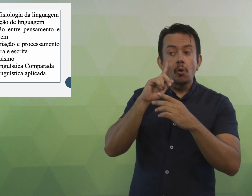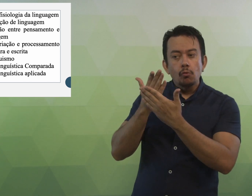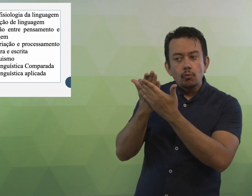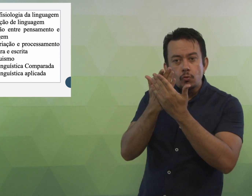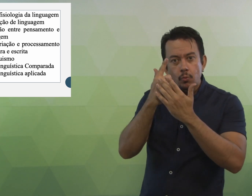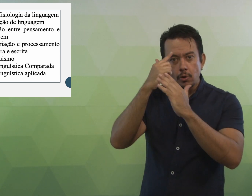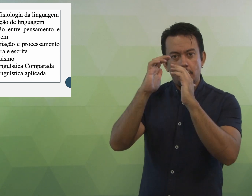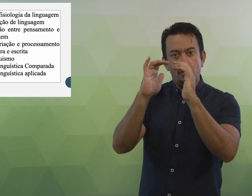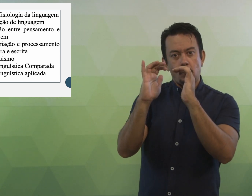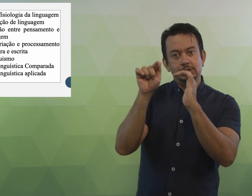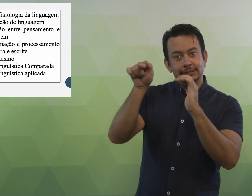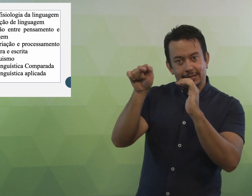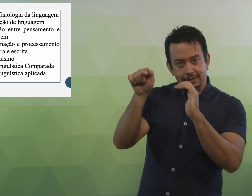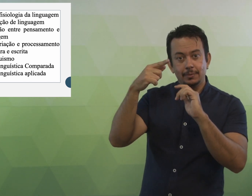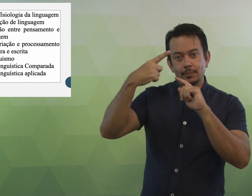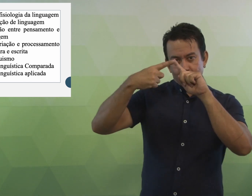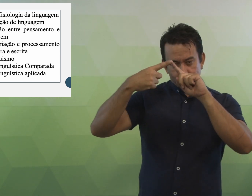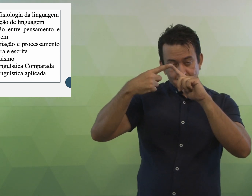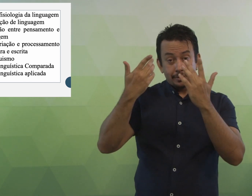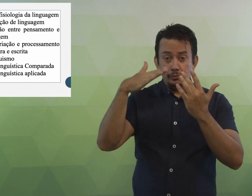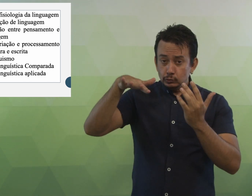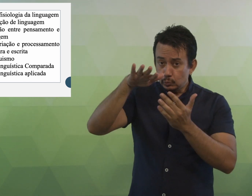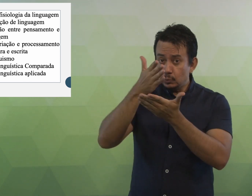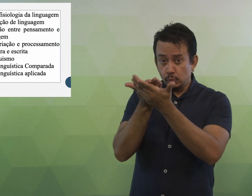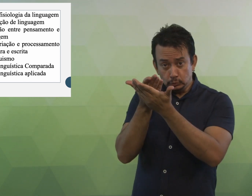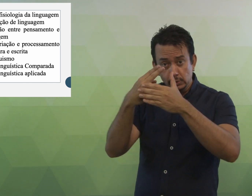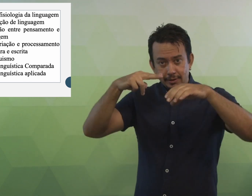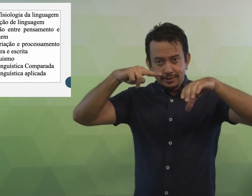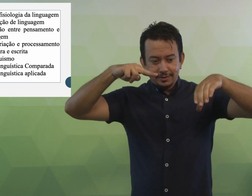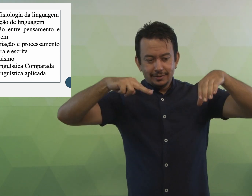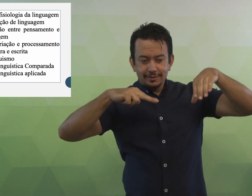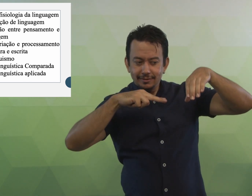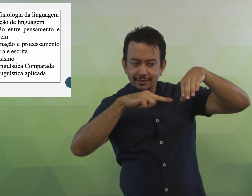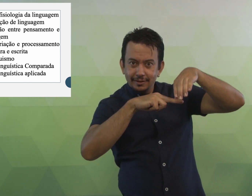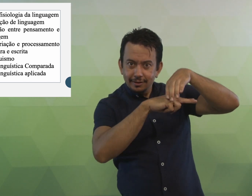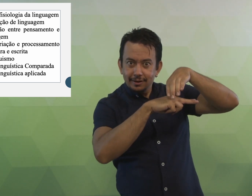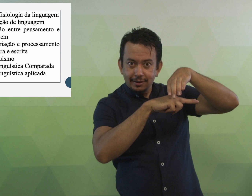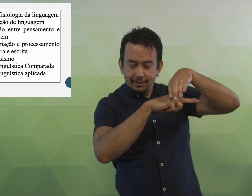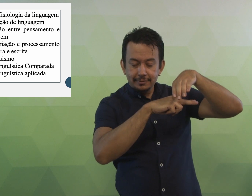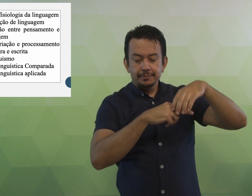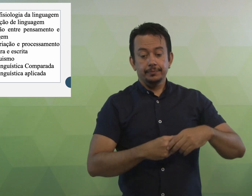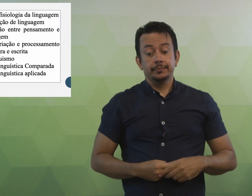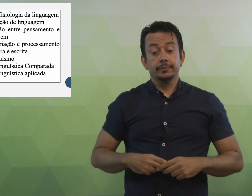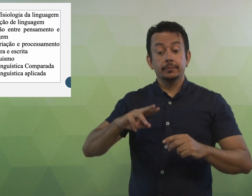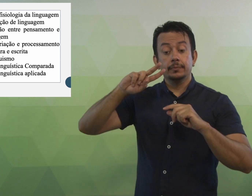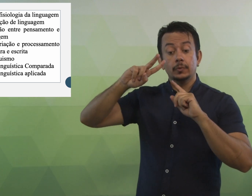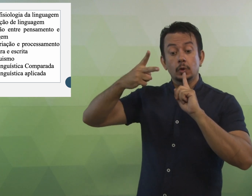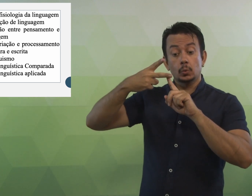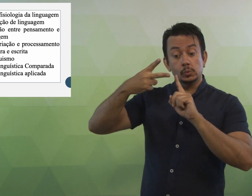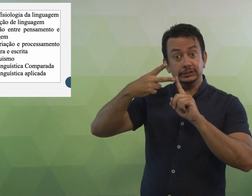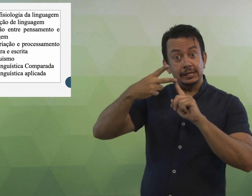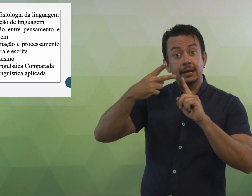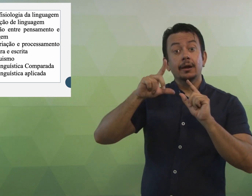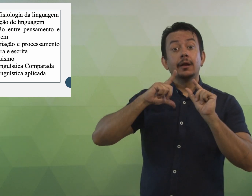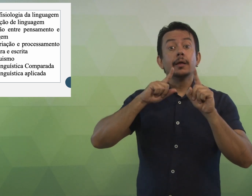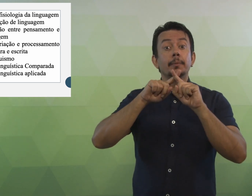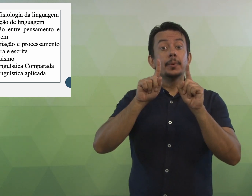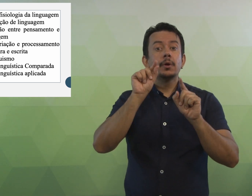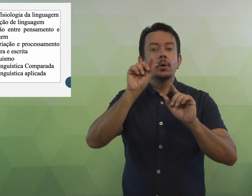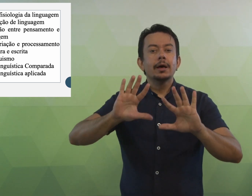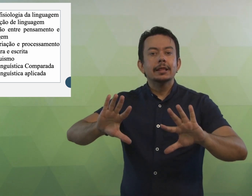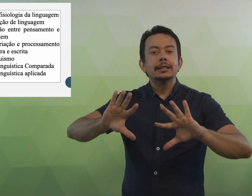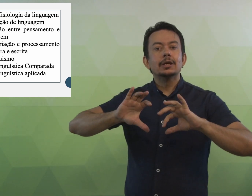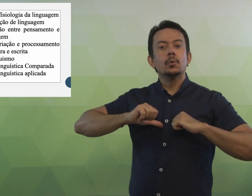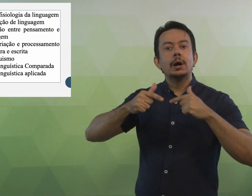um comprometimento com essa fisiologia da linguagem. E é esse um dos estudos que tem